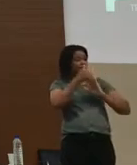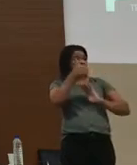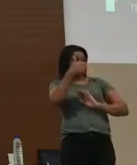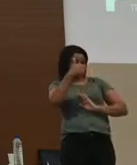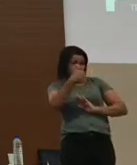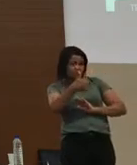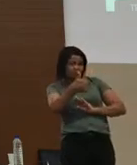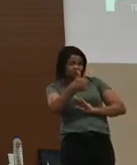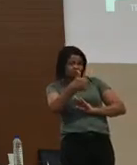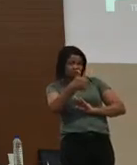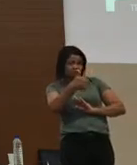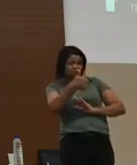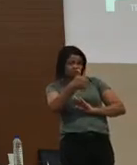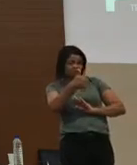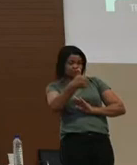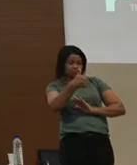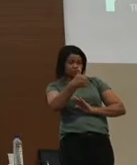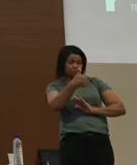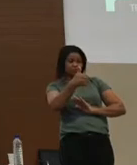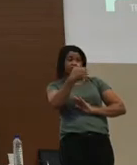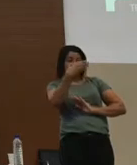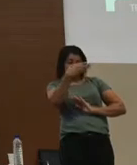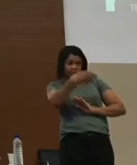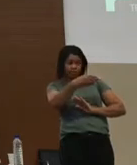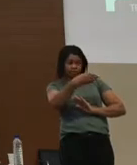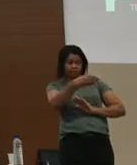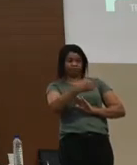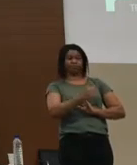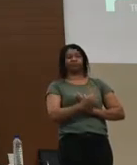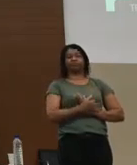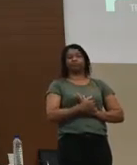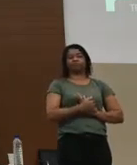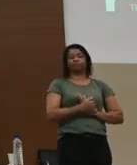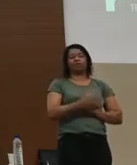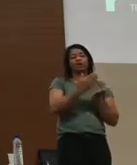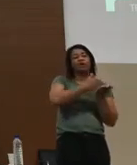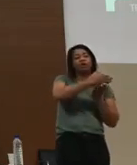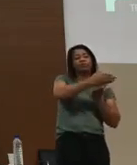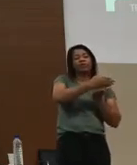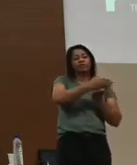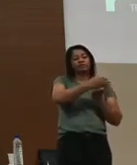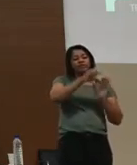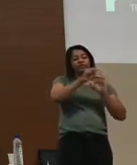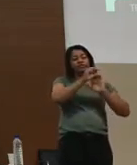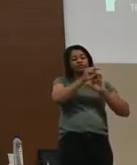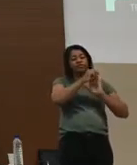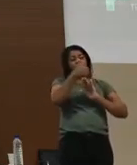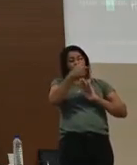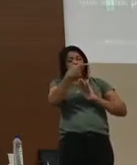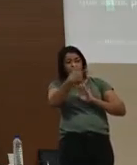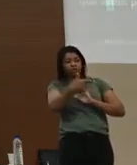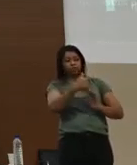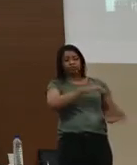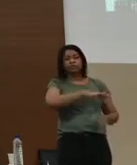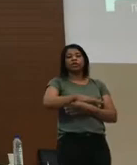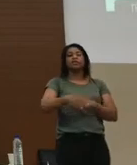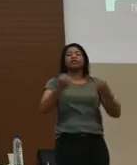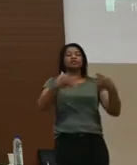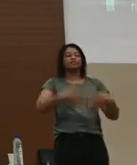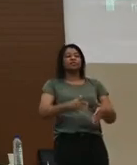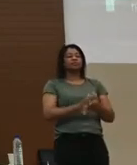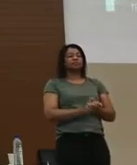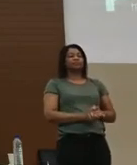Evangelho de João, capítulo 14, a partir do versículo 12, diz